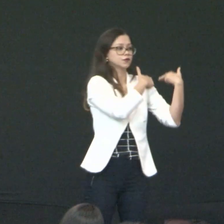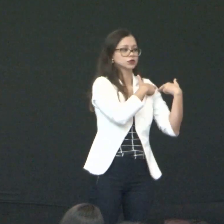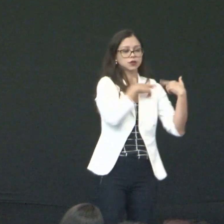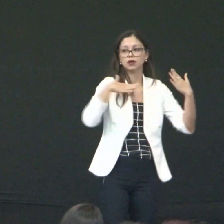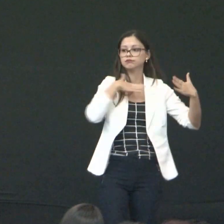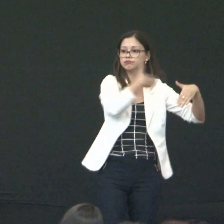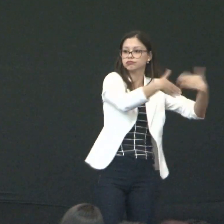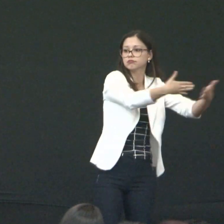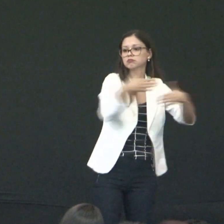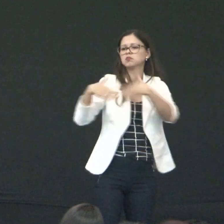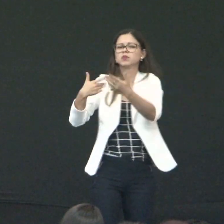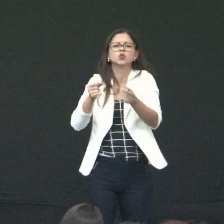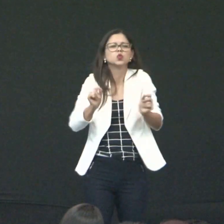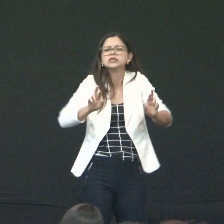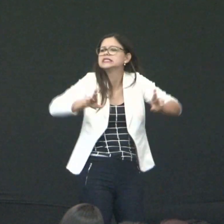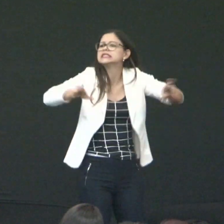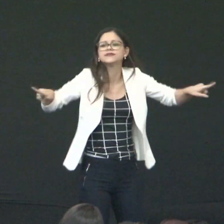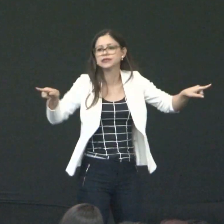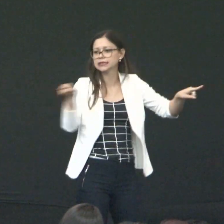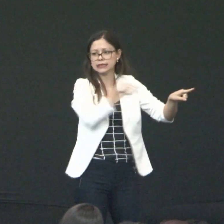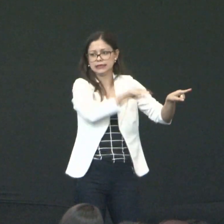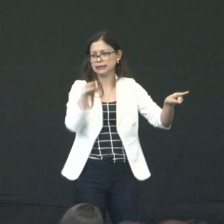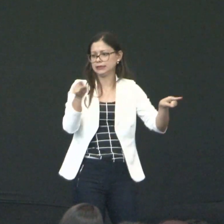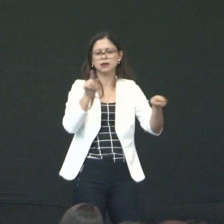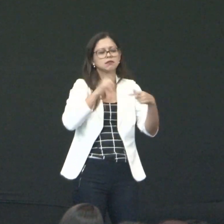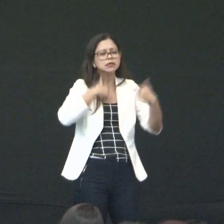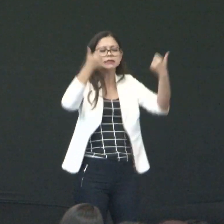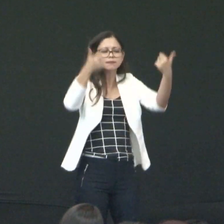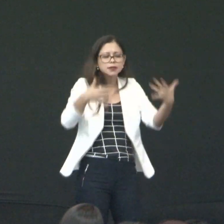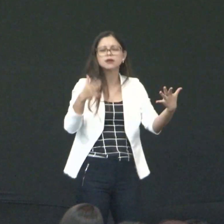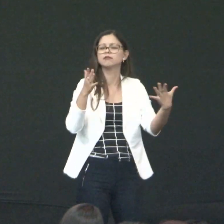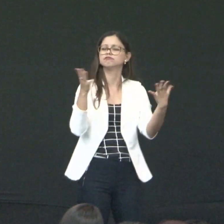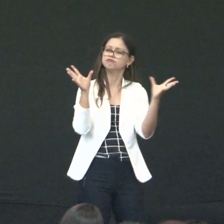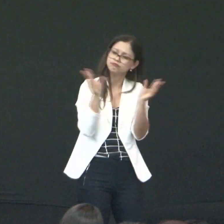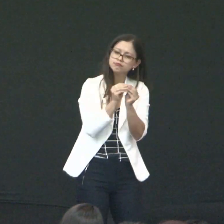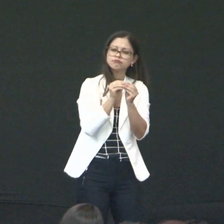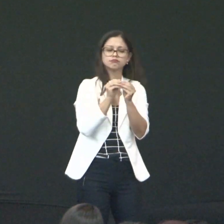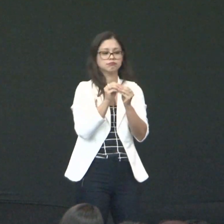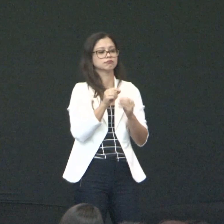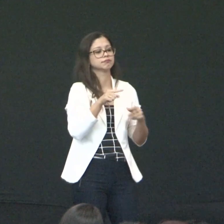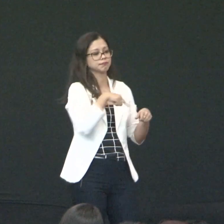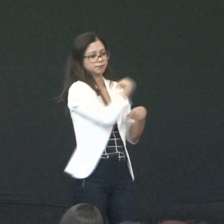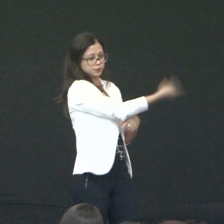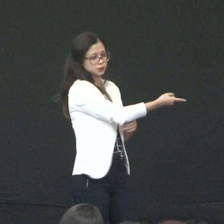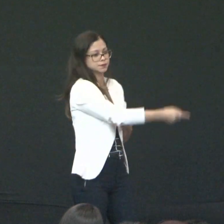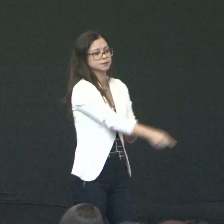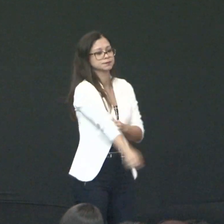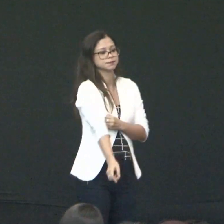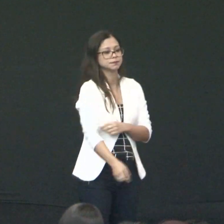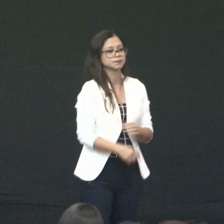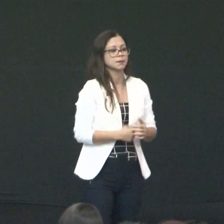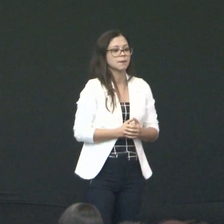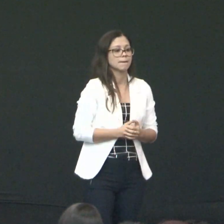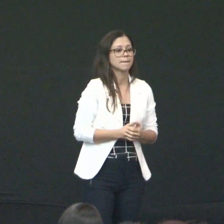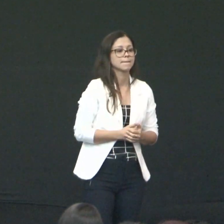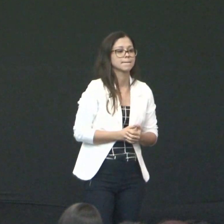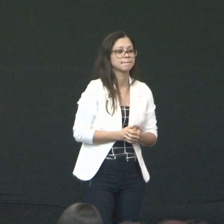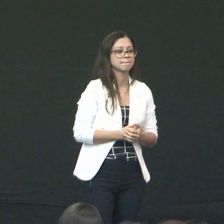A função dos intérpretes surdos e dos intérpretes ouvintes é um pouco diferente, e aí eu vou falar um pouquinho a respeito delas no meu